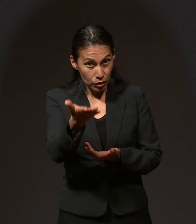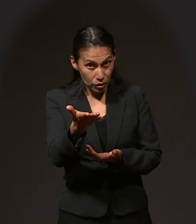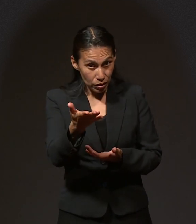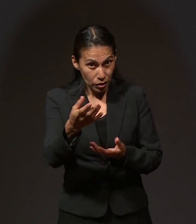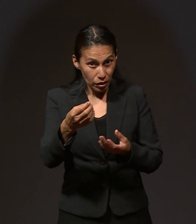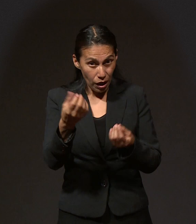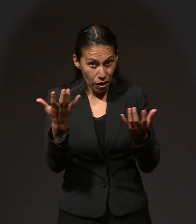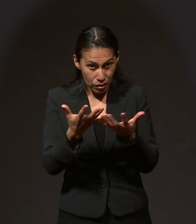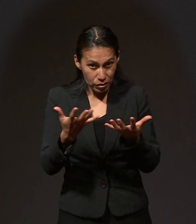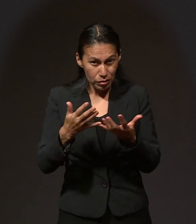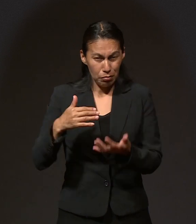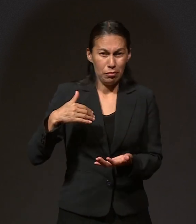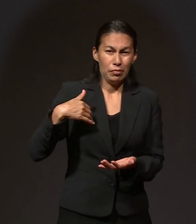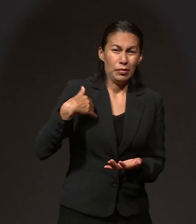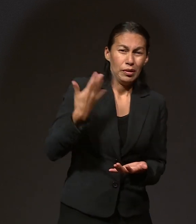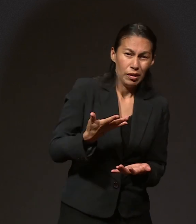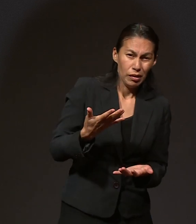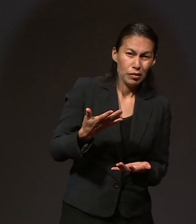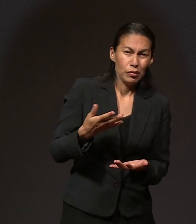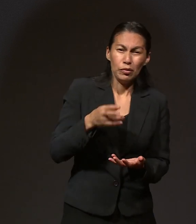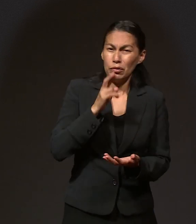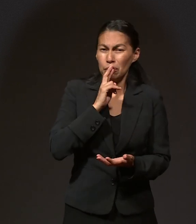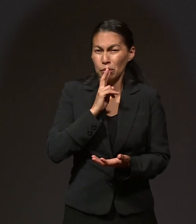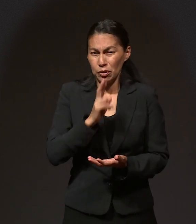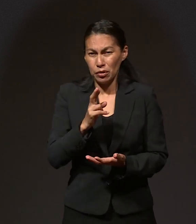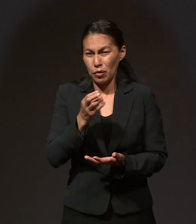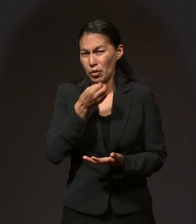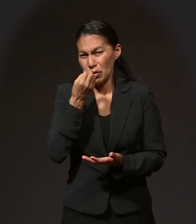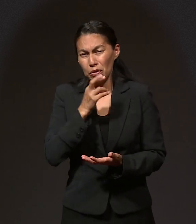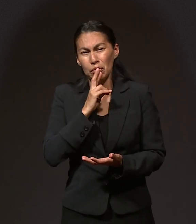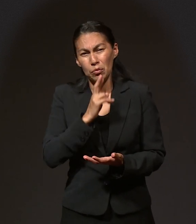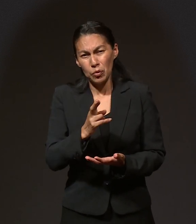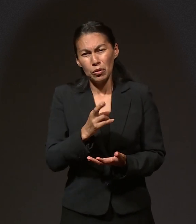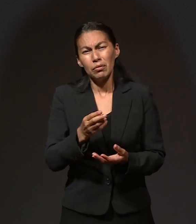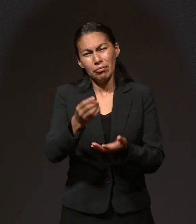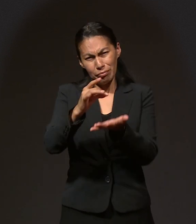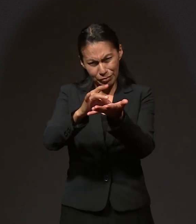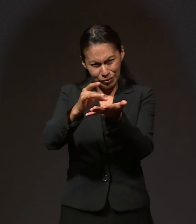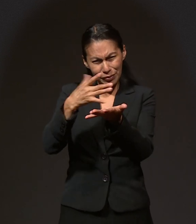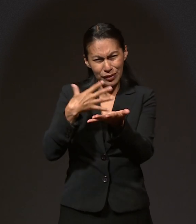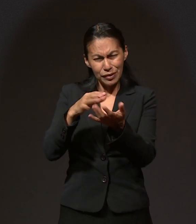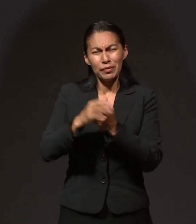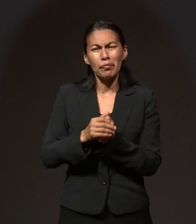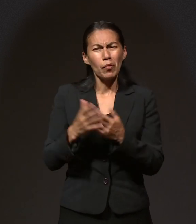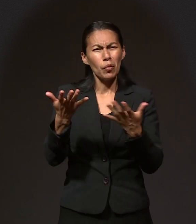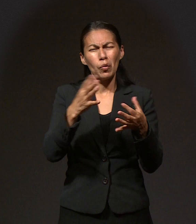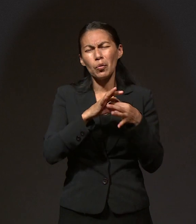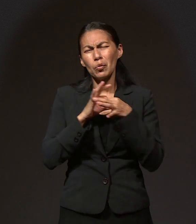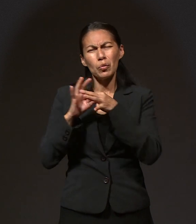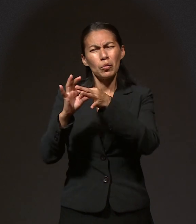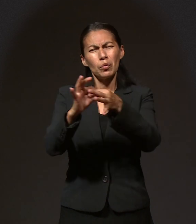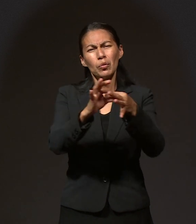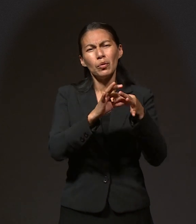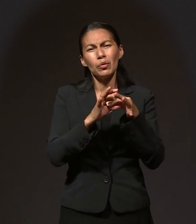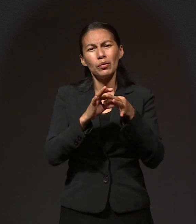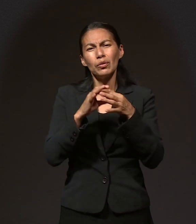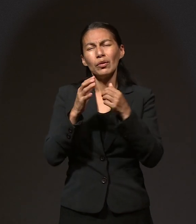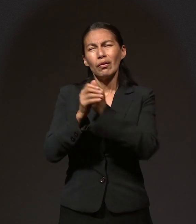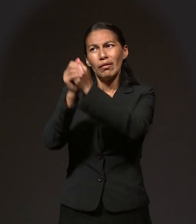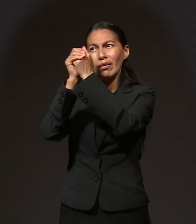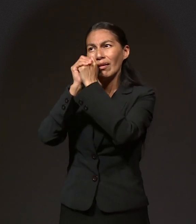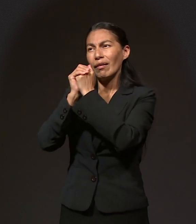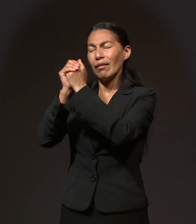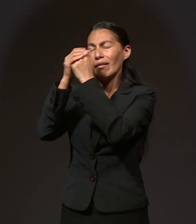exprésalo para que públicamente puedas darle gloria a Dios en este programa mientras escuchamos